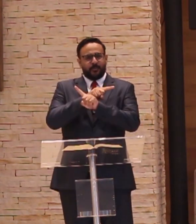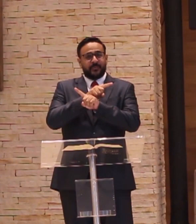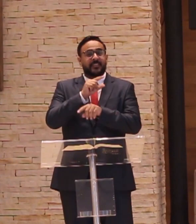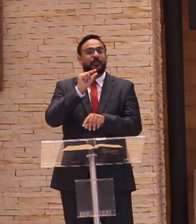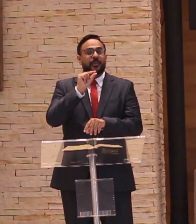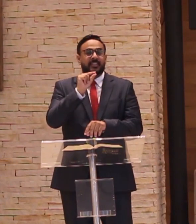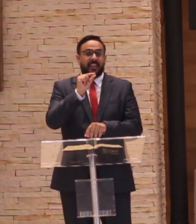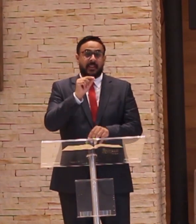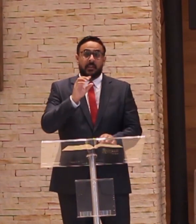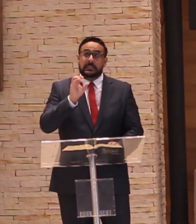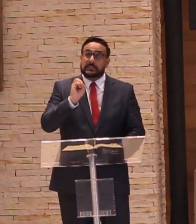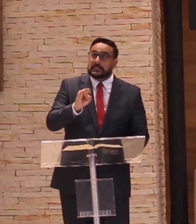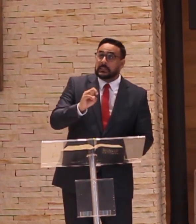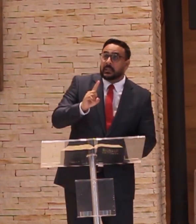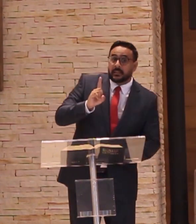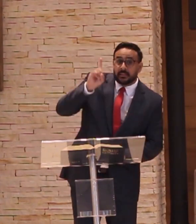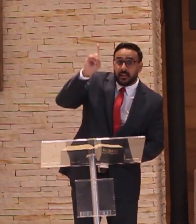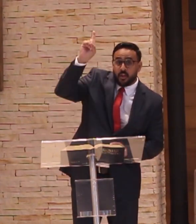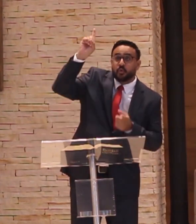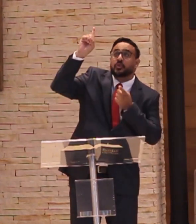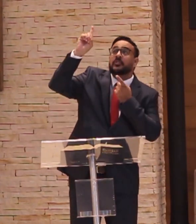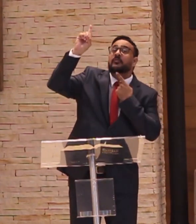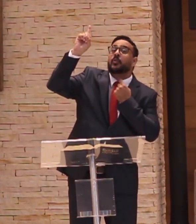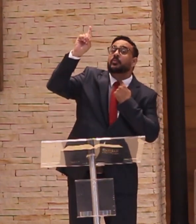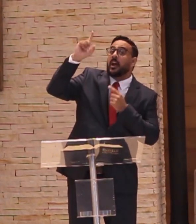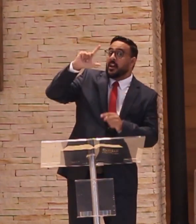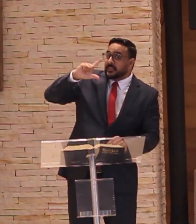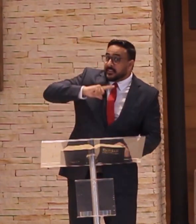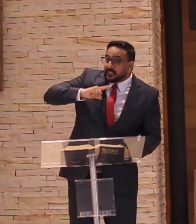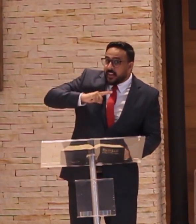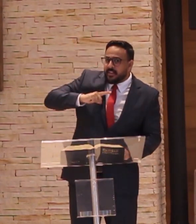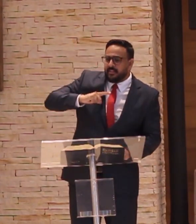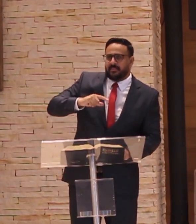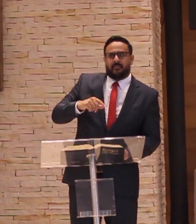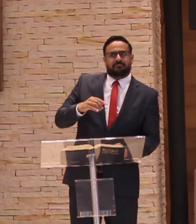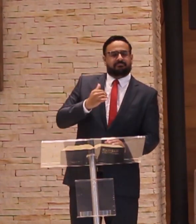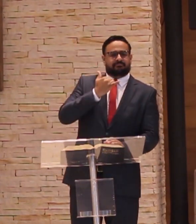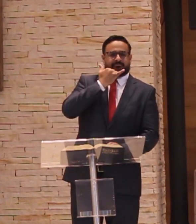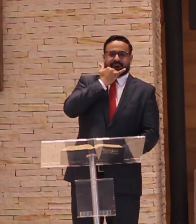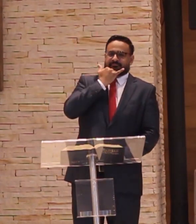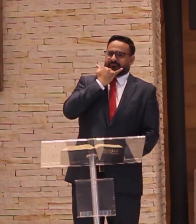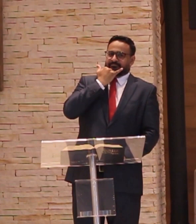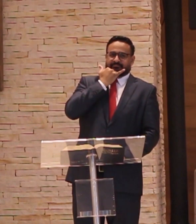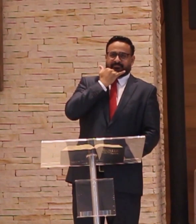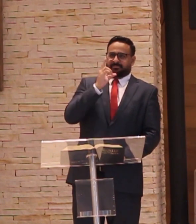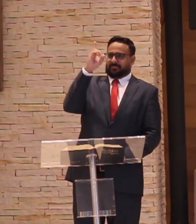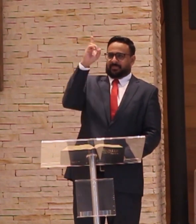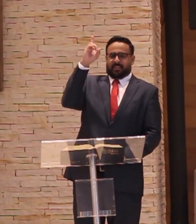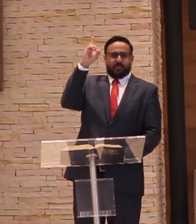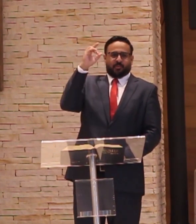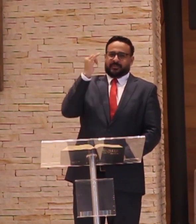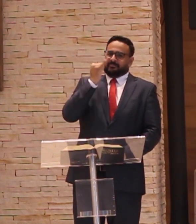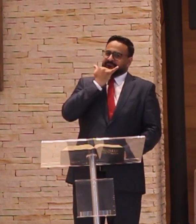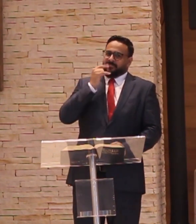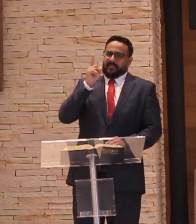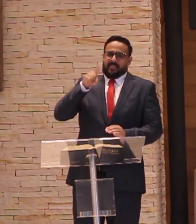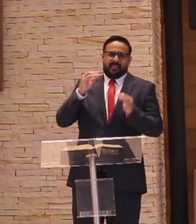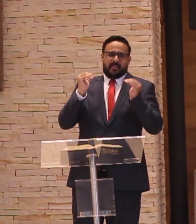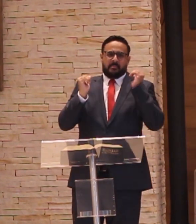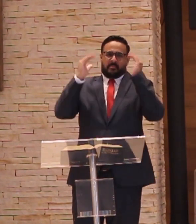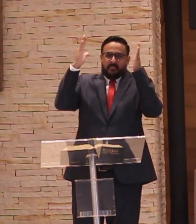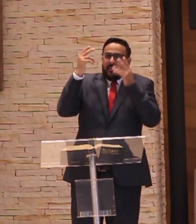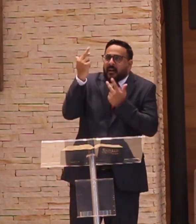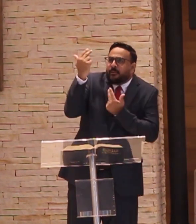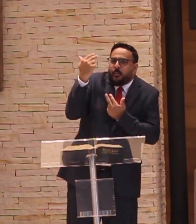tais proezas." Mas vamos imaginar o contrário. Se Deus tem a vontade de